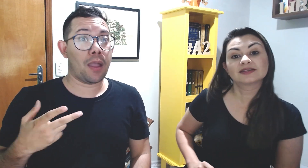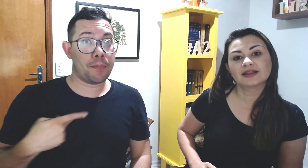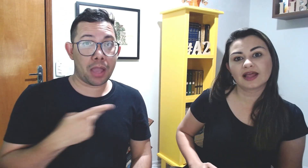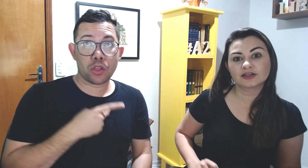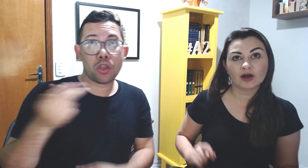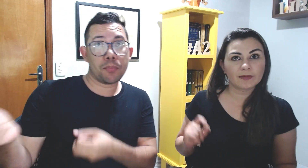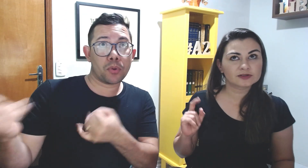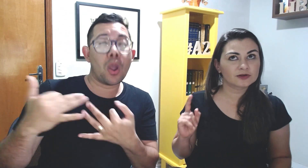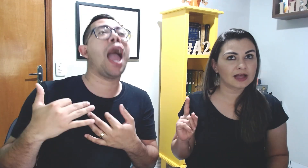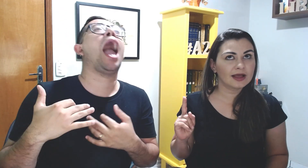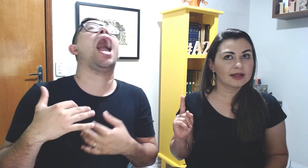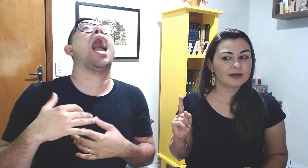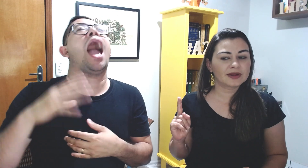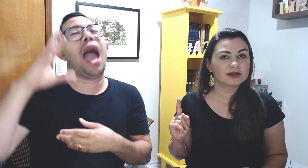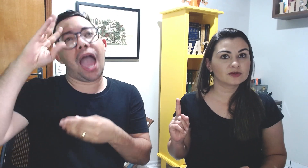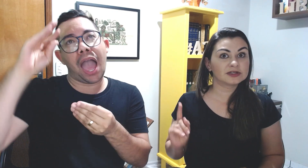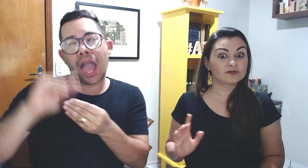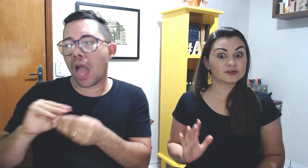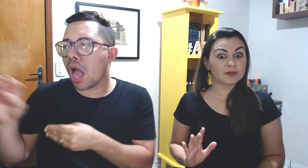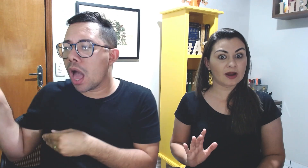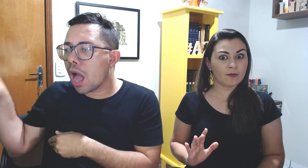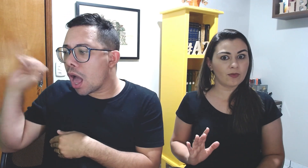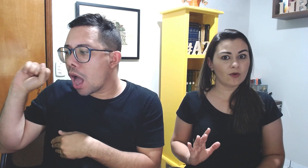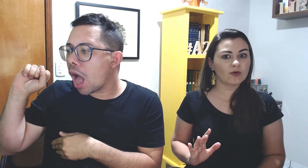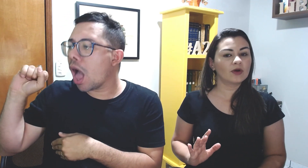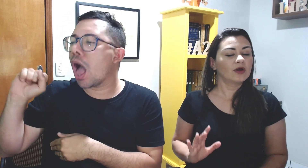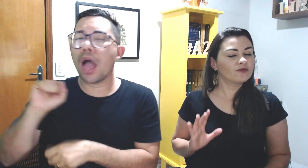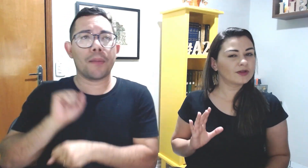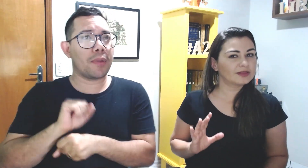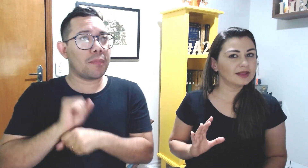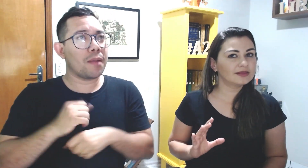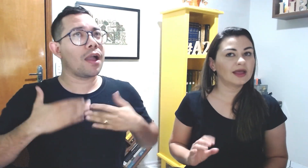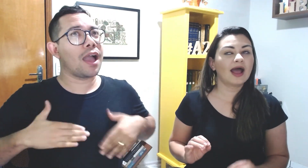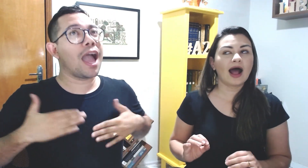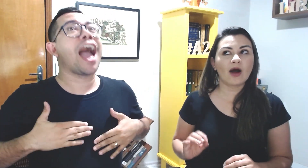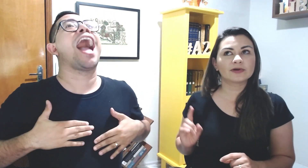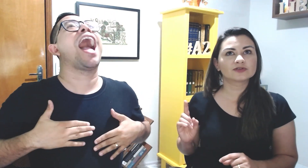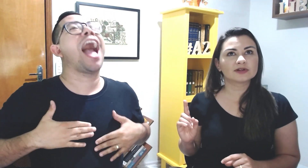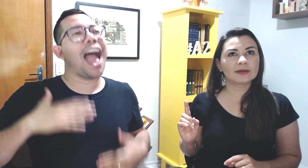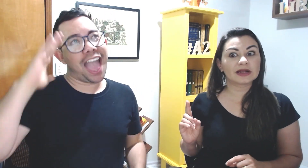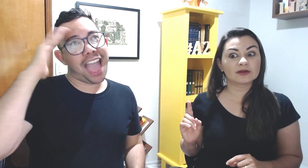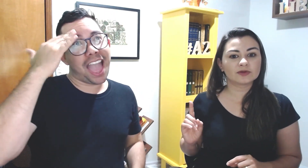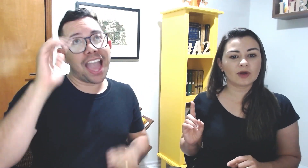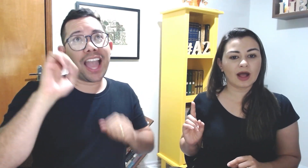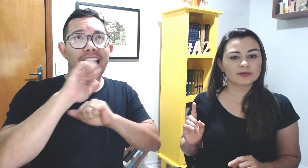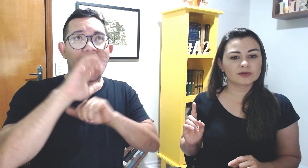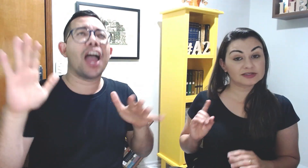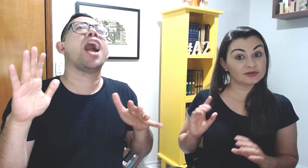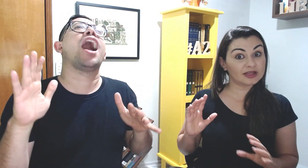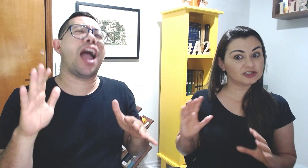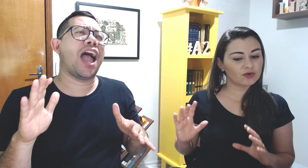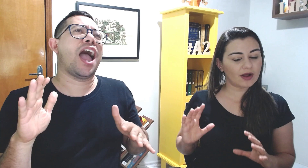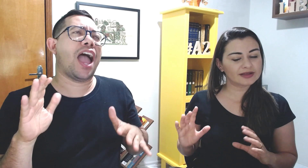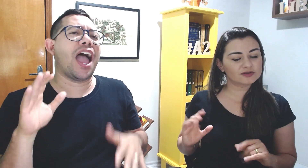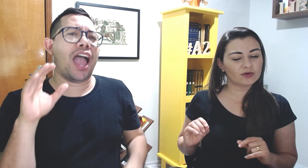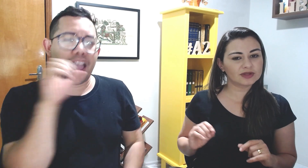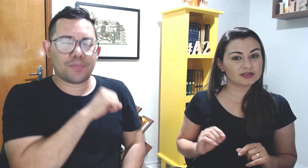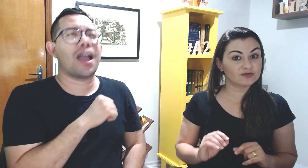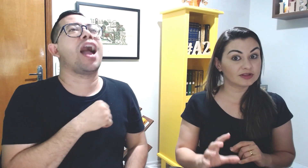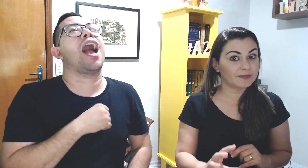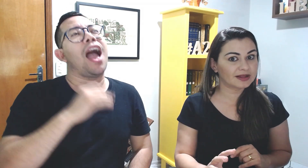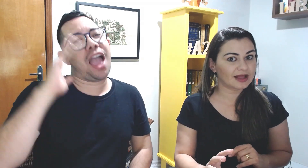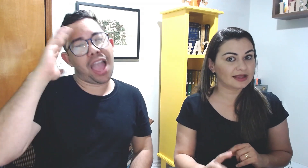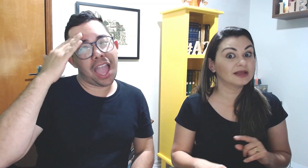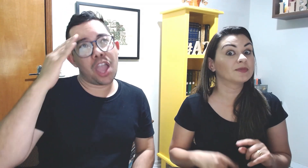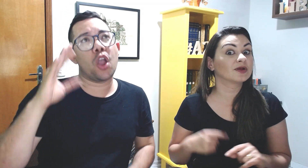usar essa estratégia. O pastor está pregando sobre isso, eu vou esperar um pouco, vou entender. O pastor está pregando muito rápido, mas eu entendi qual é esse contexto,